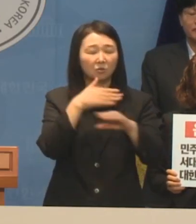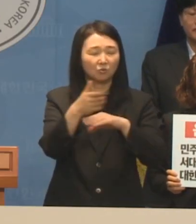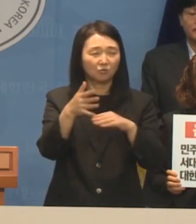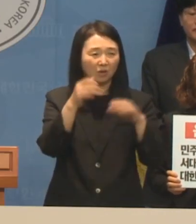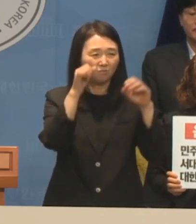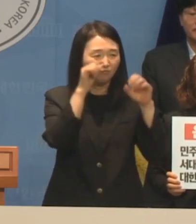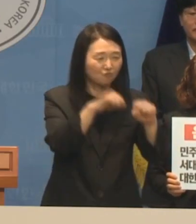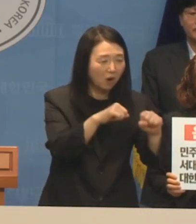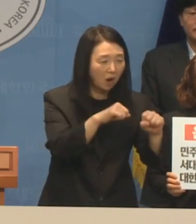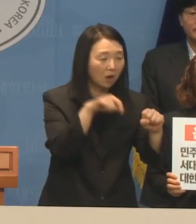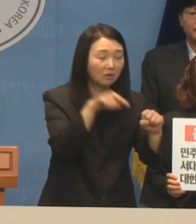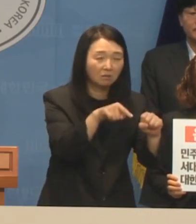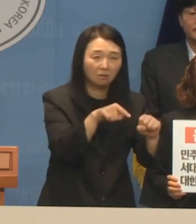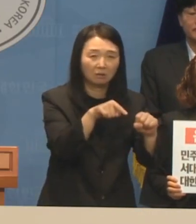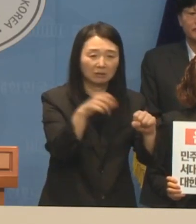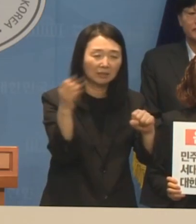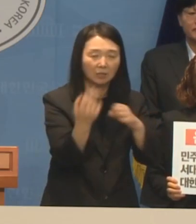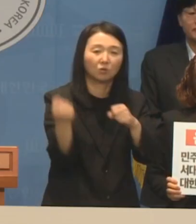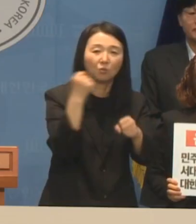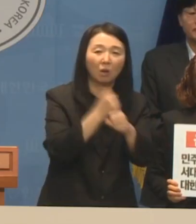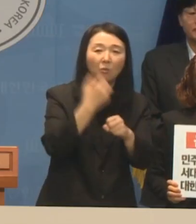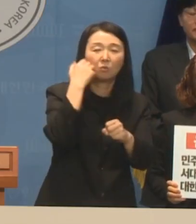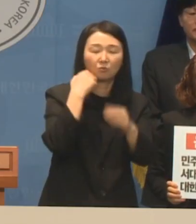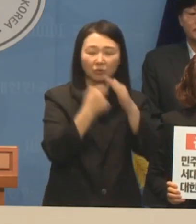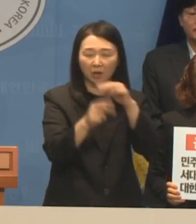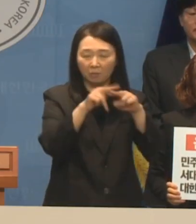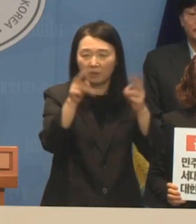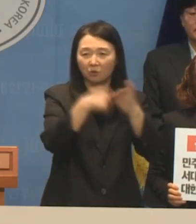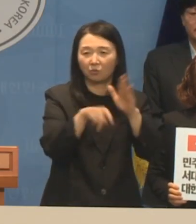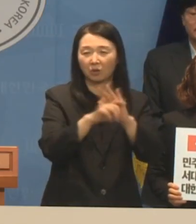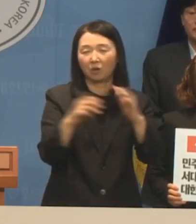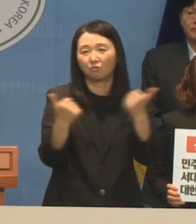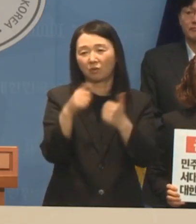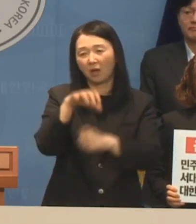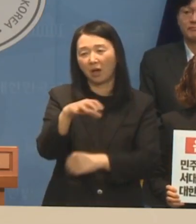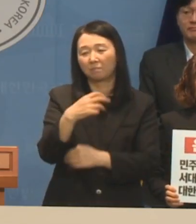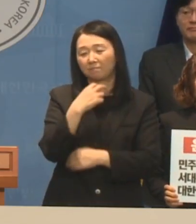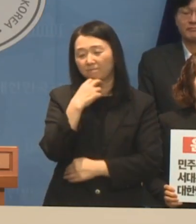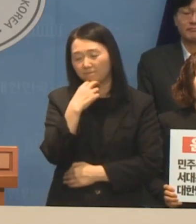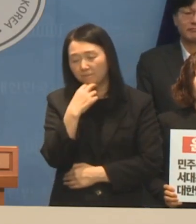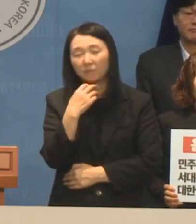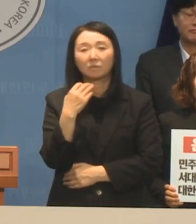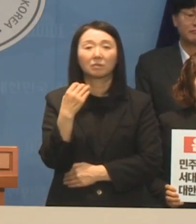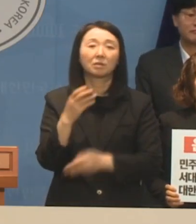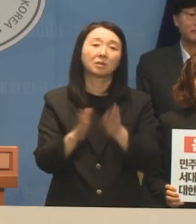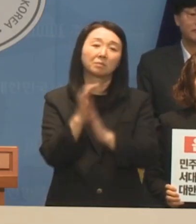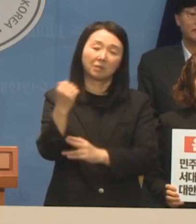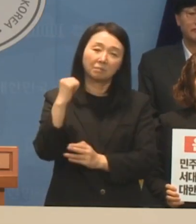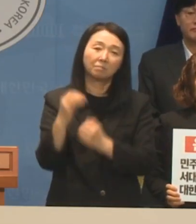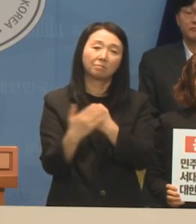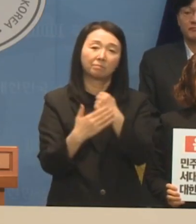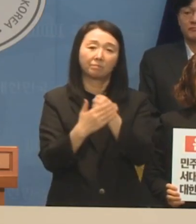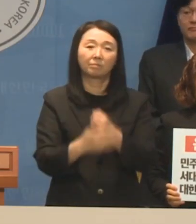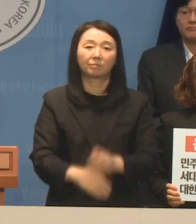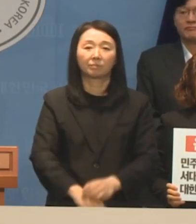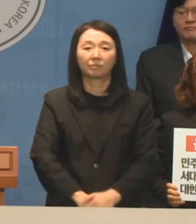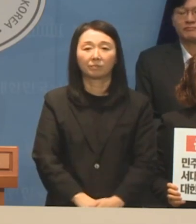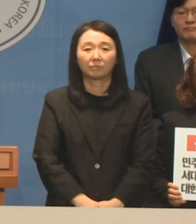붙들어맨 것은 계엄 해제를 위해 밤새 국회 앞을 지켰던 바로 시민의 힘이 있었기